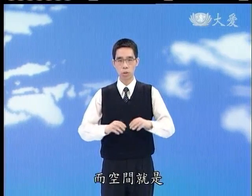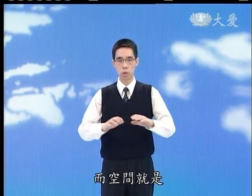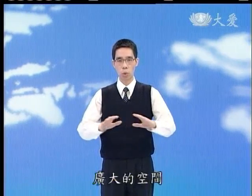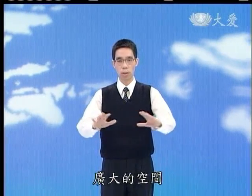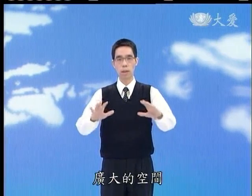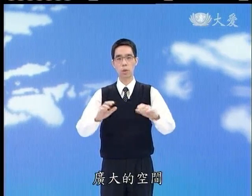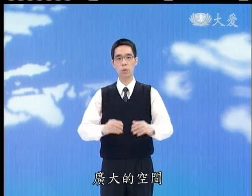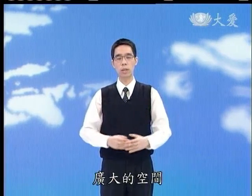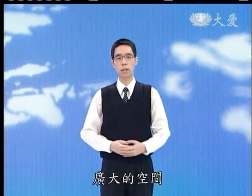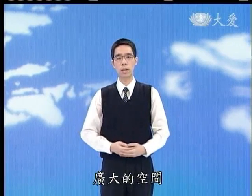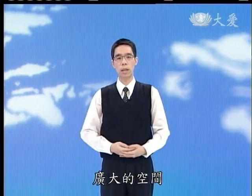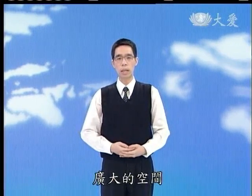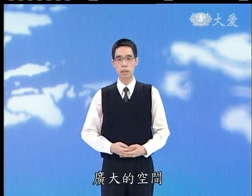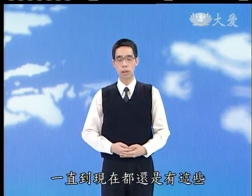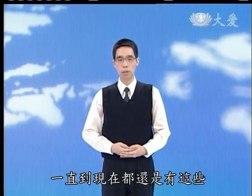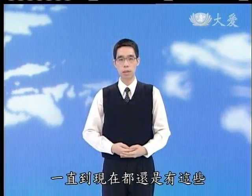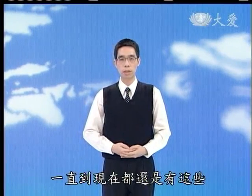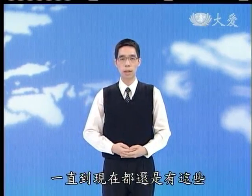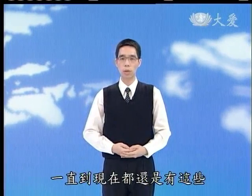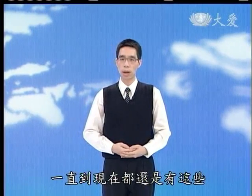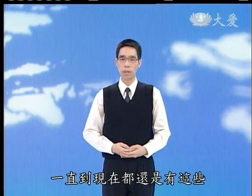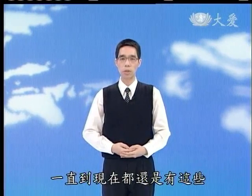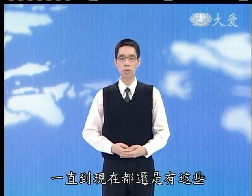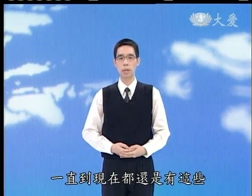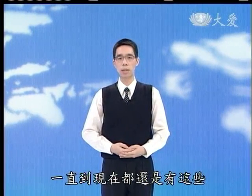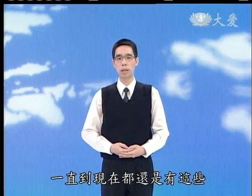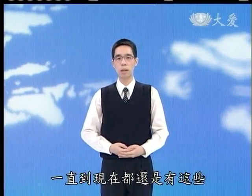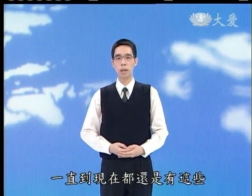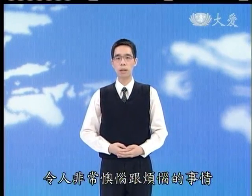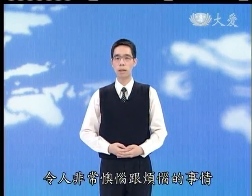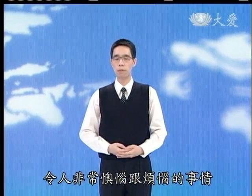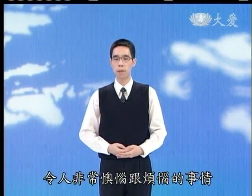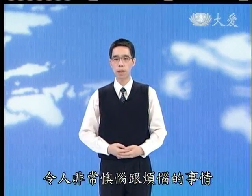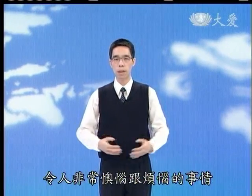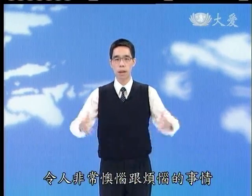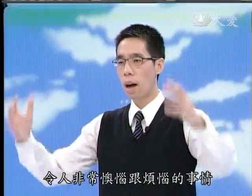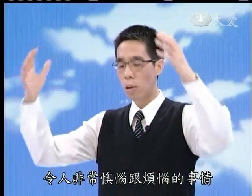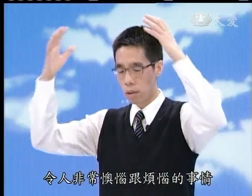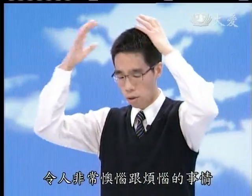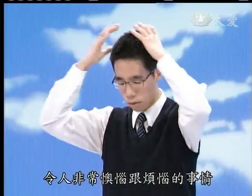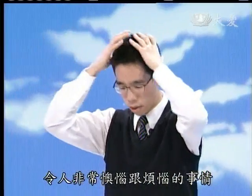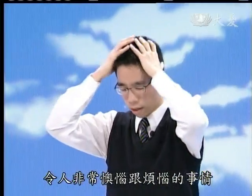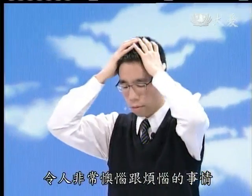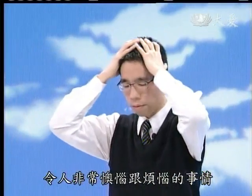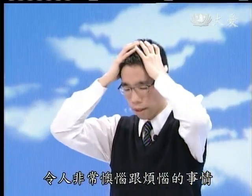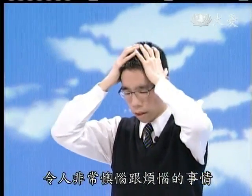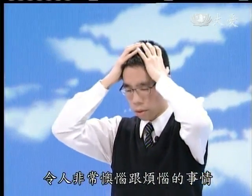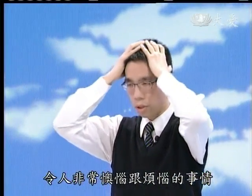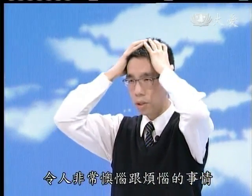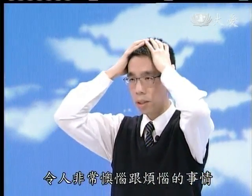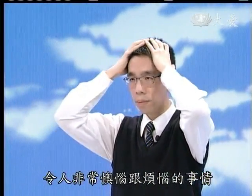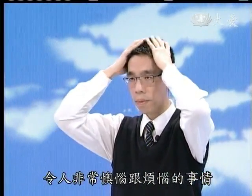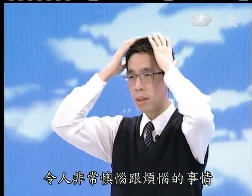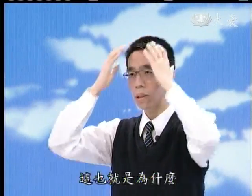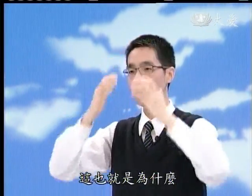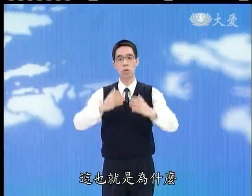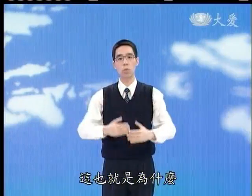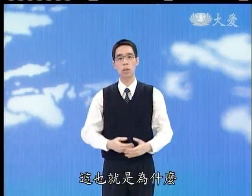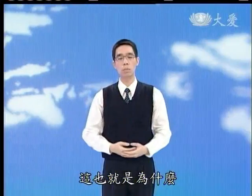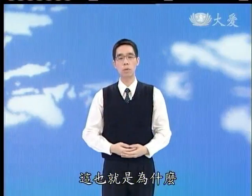是广大的空间，一直到现在都还是有这些令人非常懊恼跟烦恼的事情。这也就是为什么